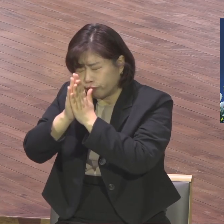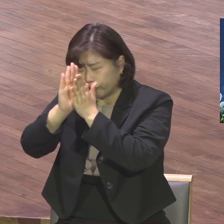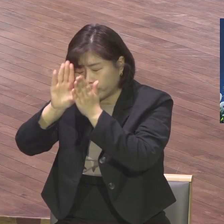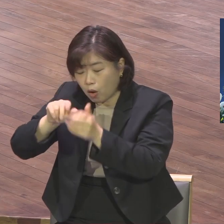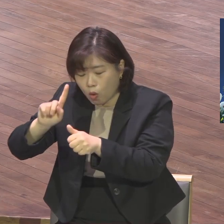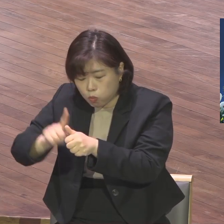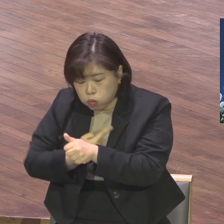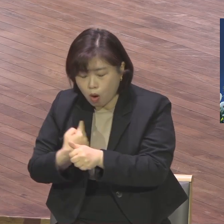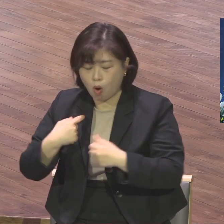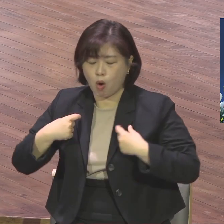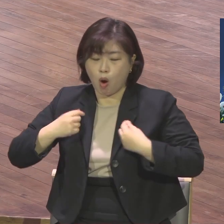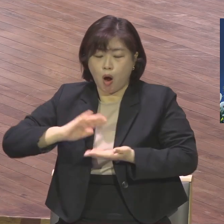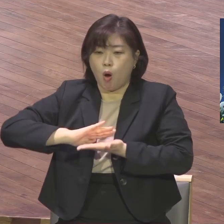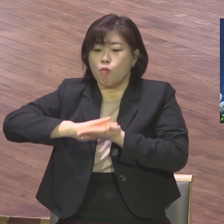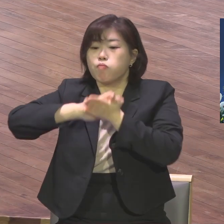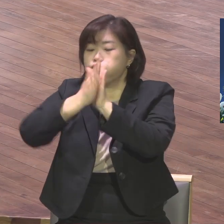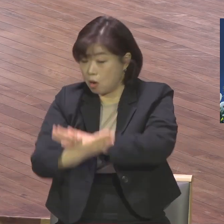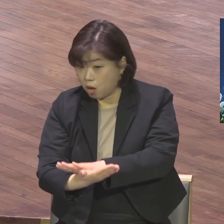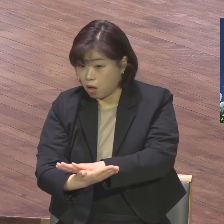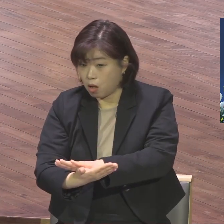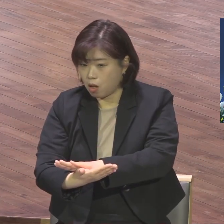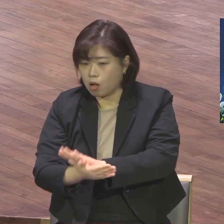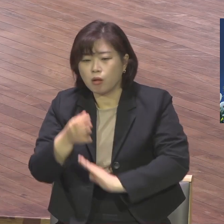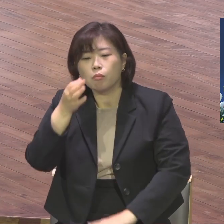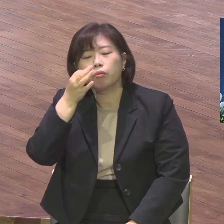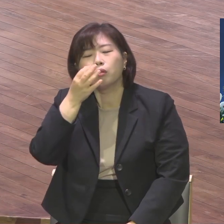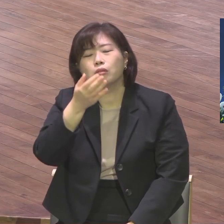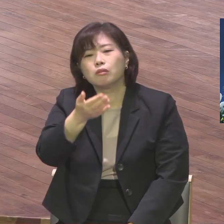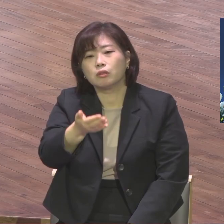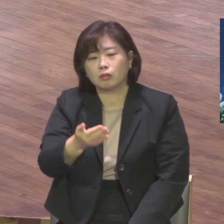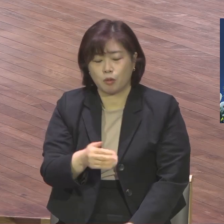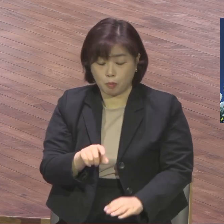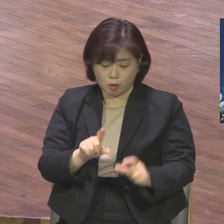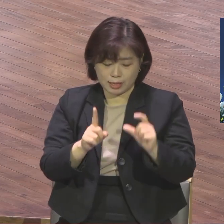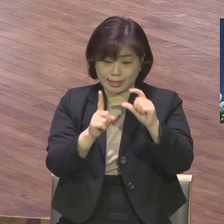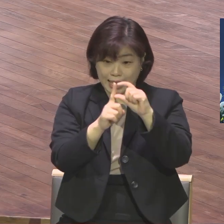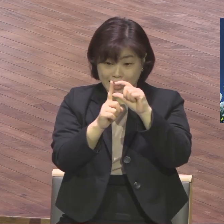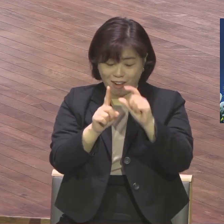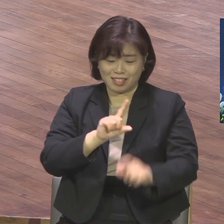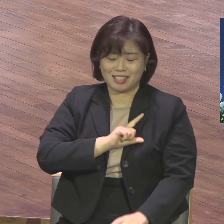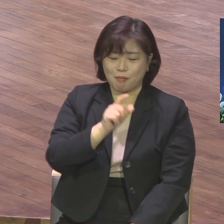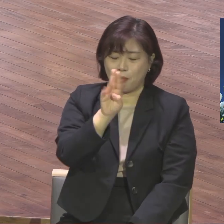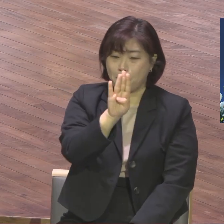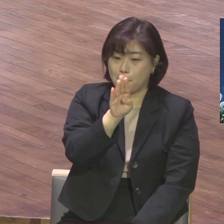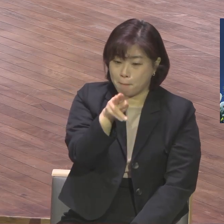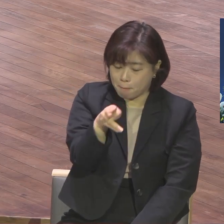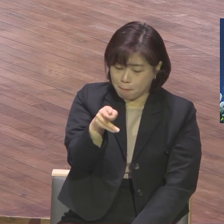변형이 됐어요. 변형이 됐어요. 변형되다 이 말은 원어로는요